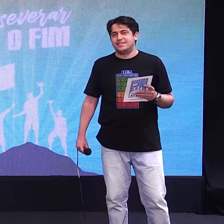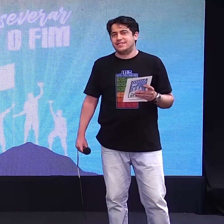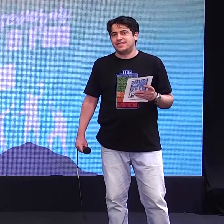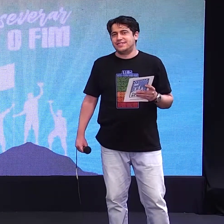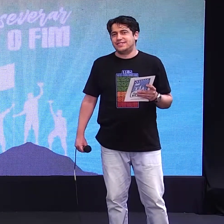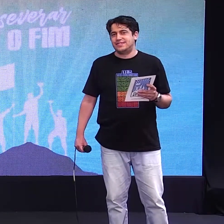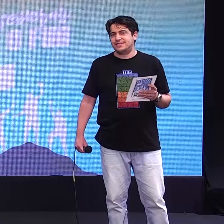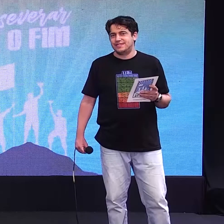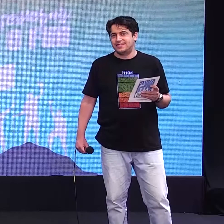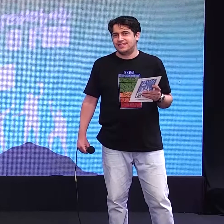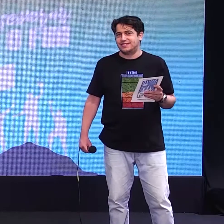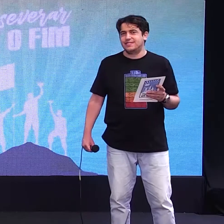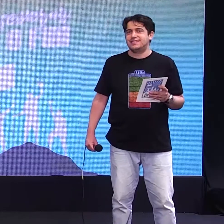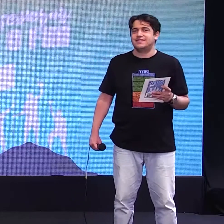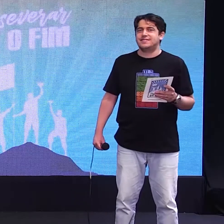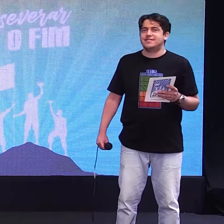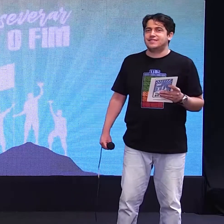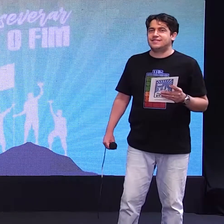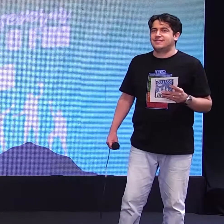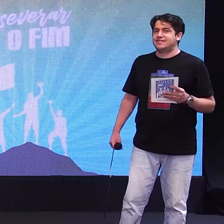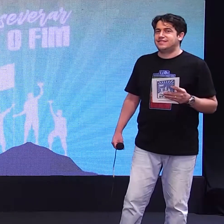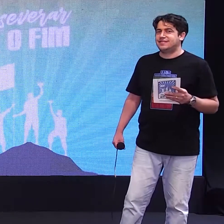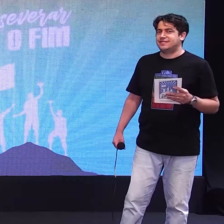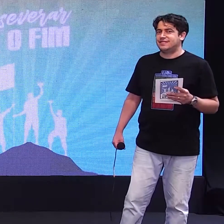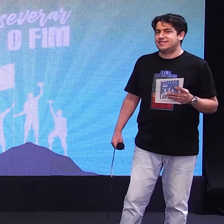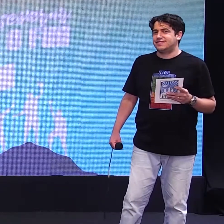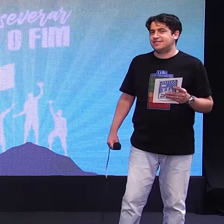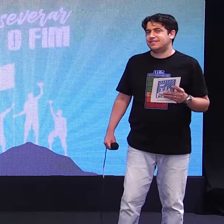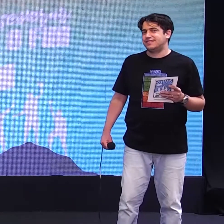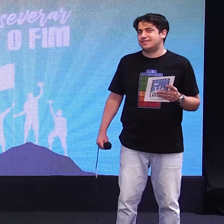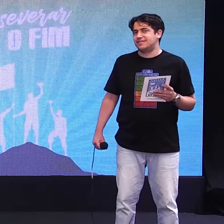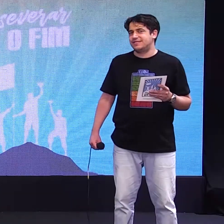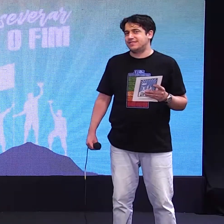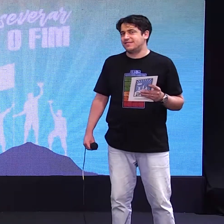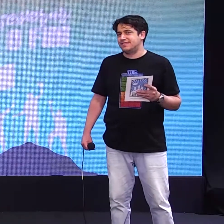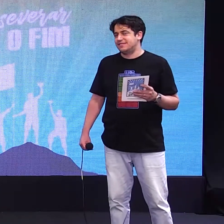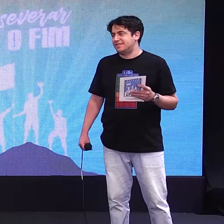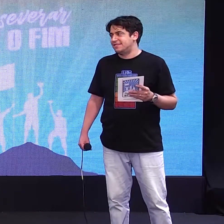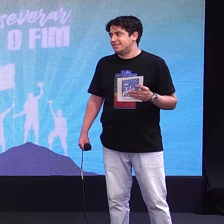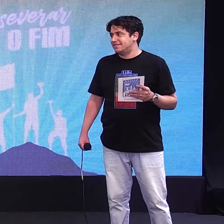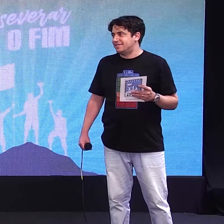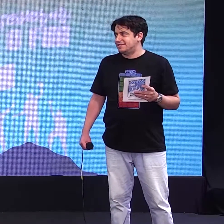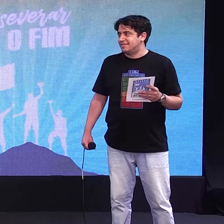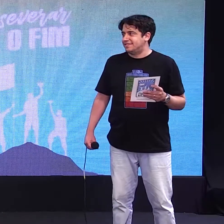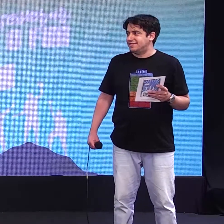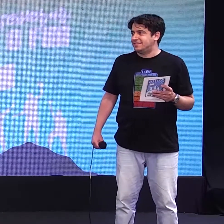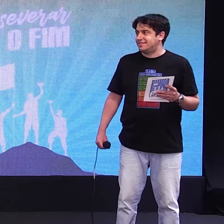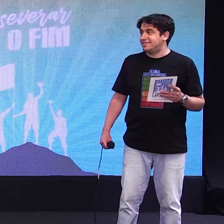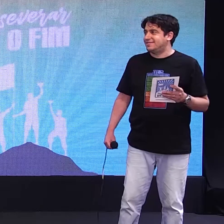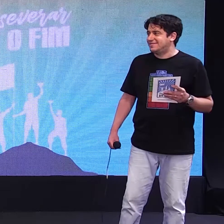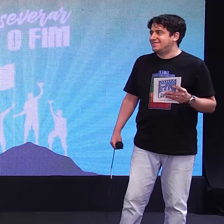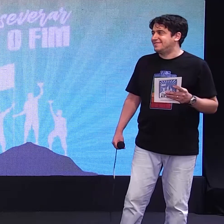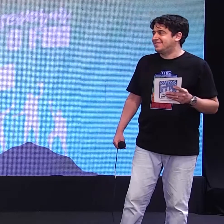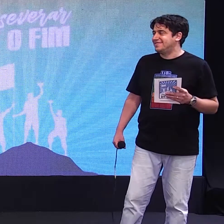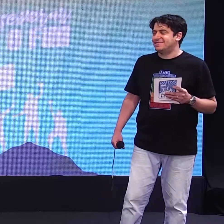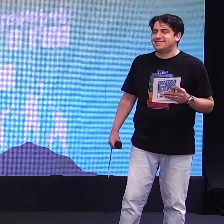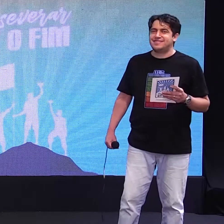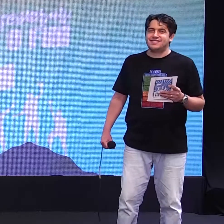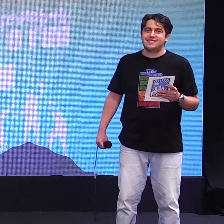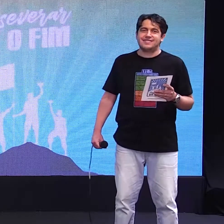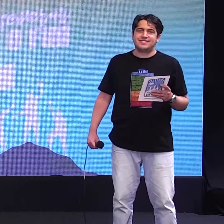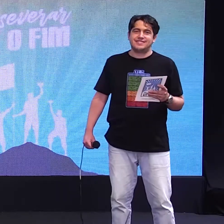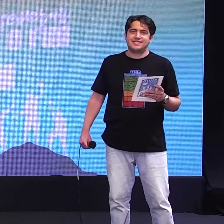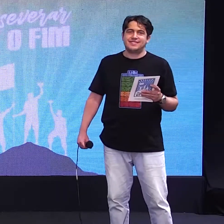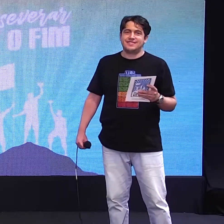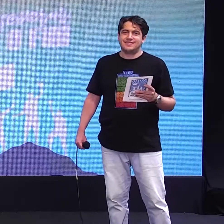as boas-vindas a vocês. Queremos também estender as boas-vindas para todos os irmãos, irmãs e amigos que